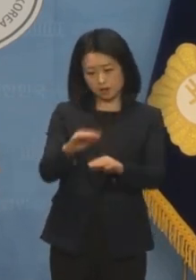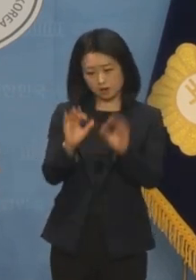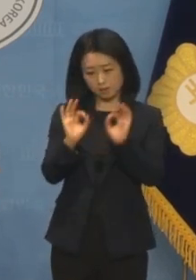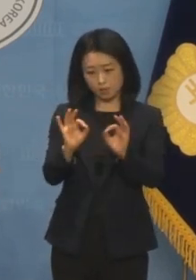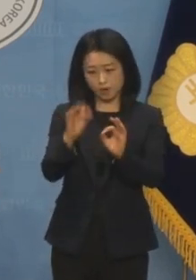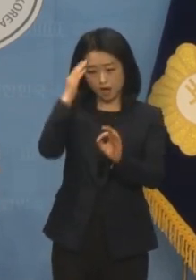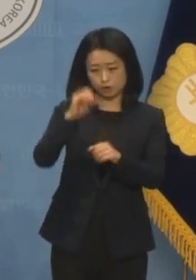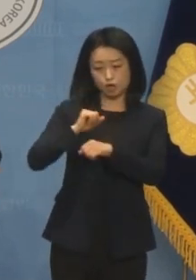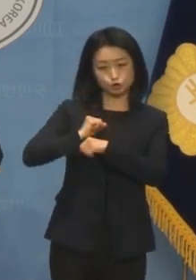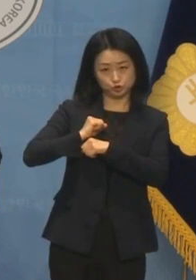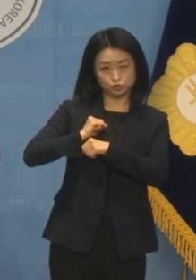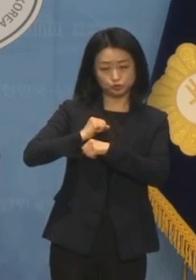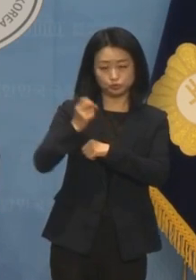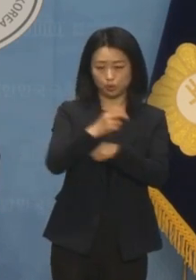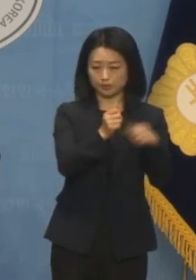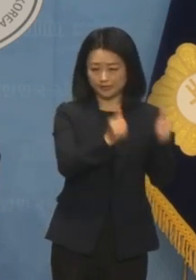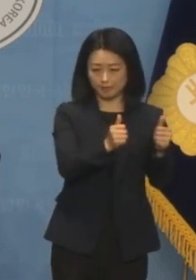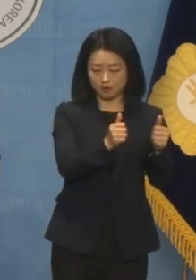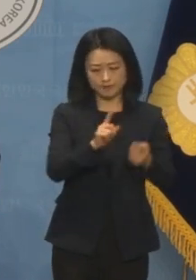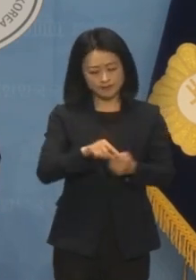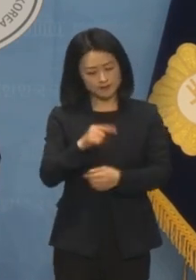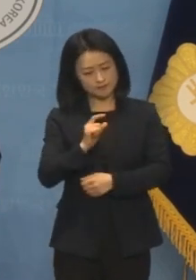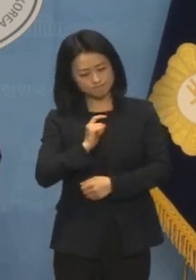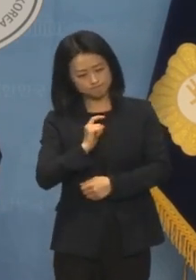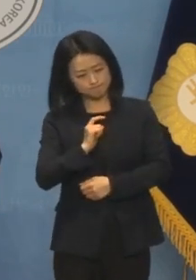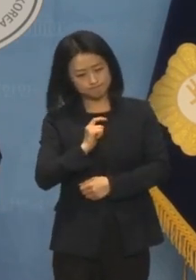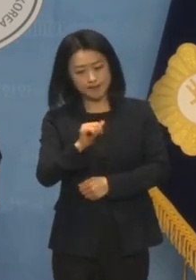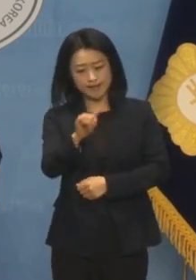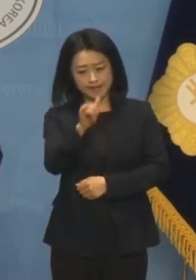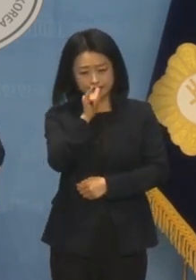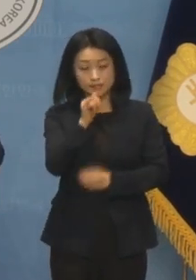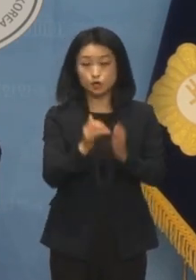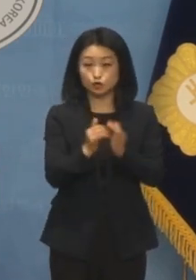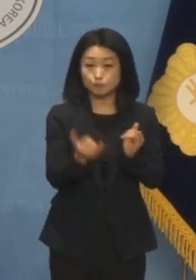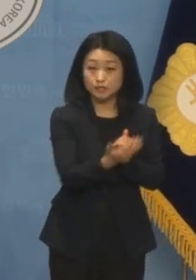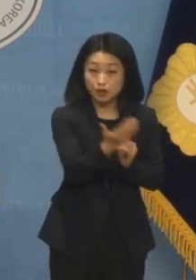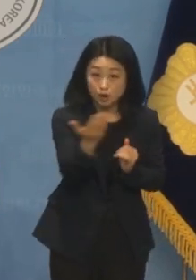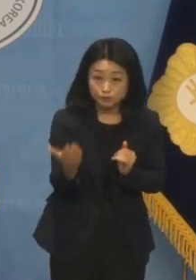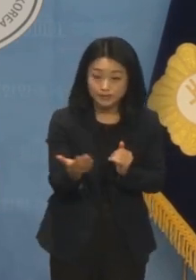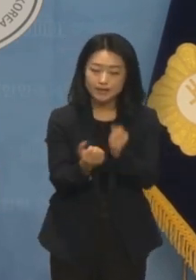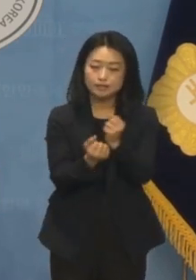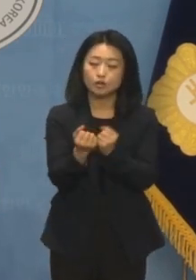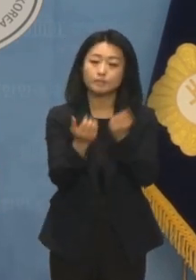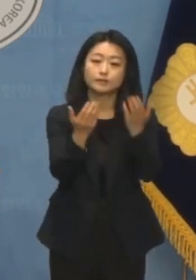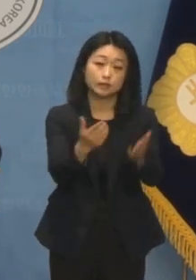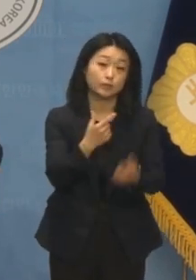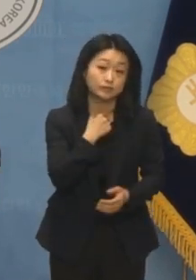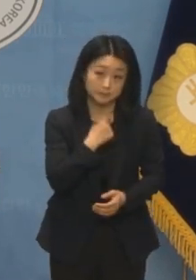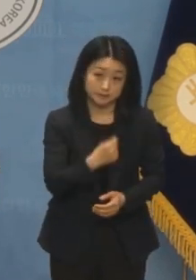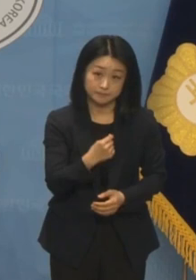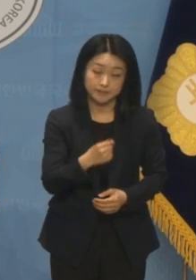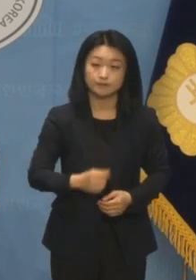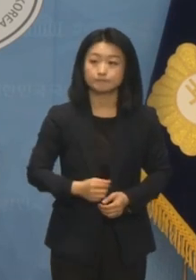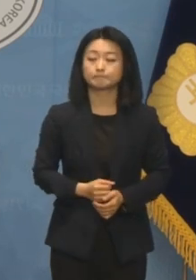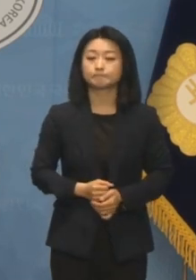우리나라의 국방과 사법체계에 의문을 표하게 된 국민을 납득시켜 드리는 것입니다.